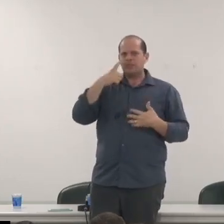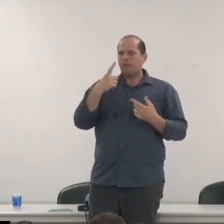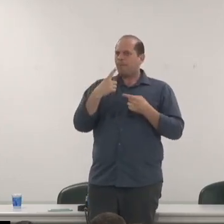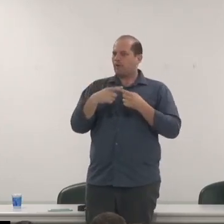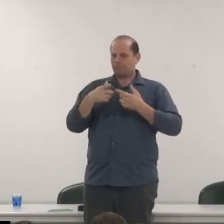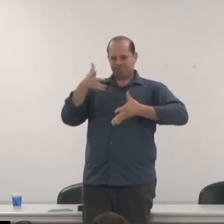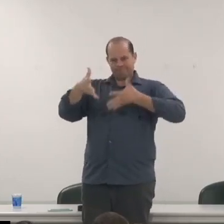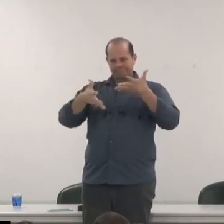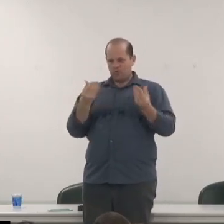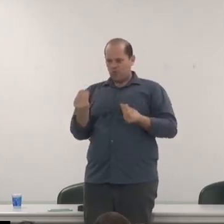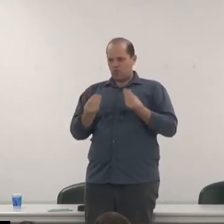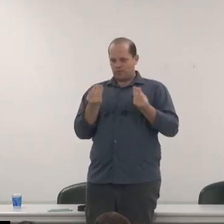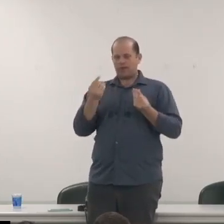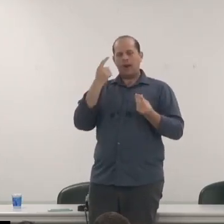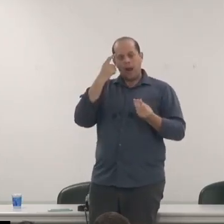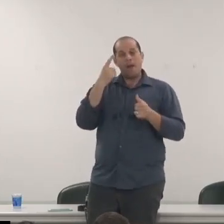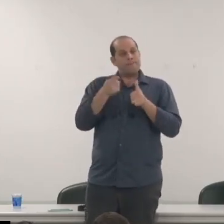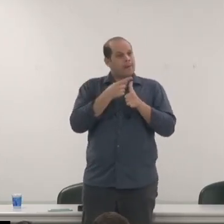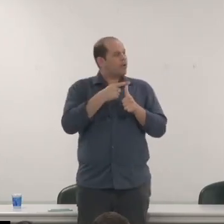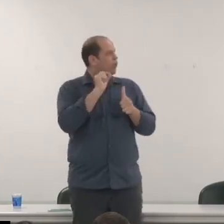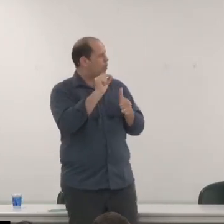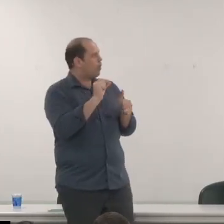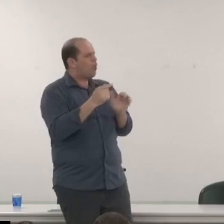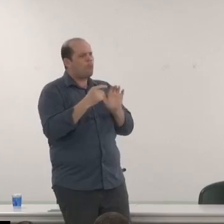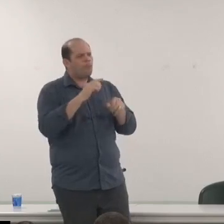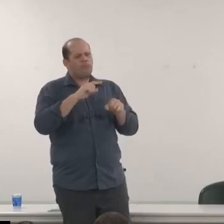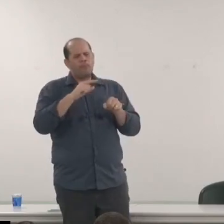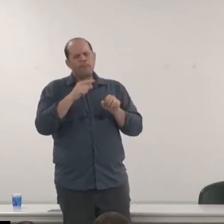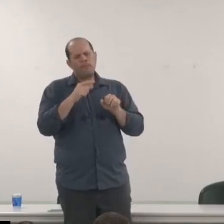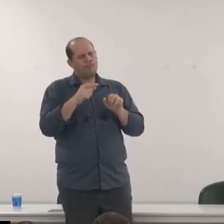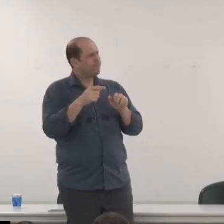primeiro categorizar, se eu ia trabalhar com 3 ou 4 modalidades.